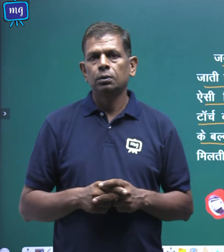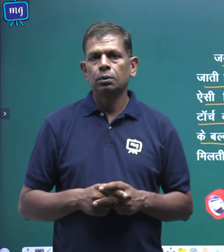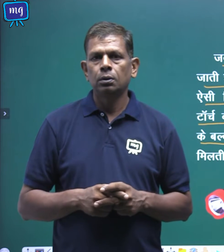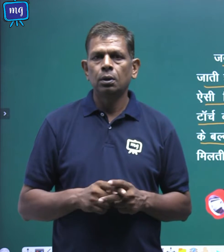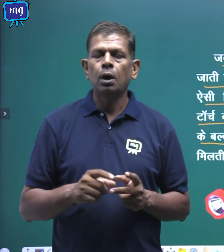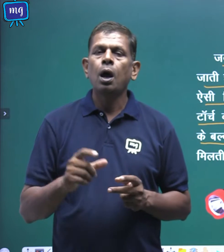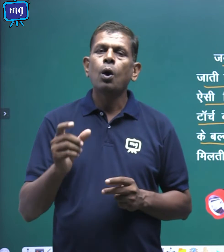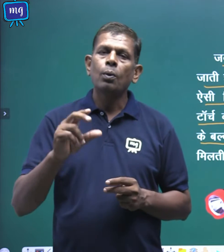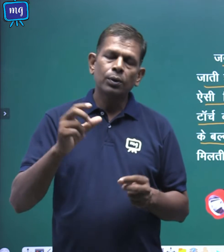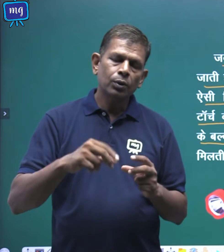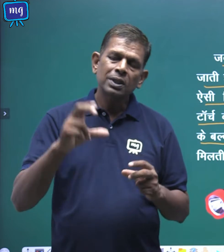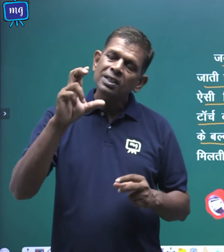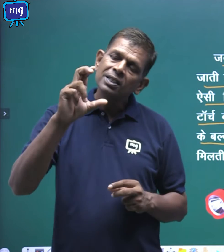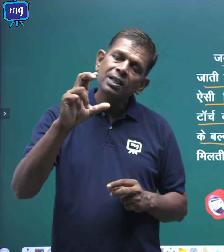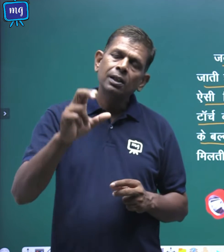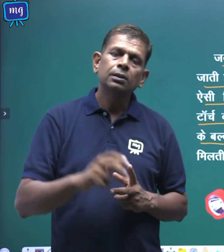विद्युत सेल से